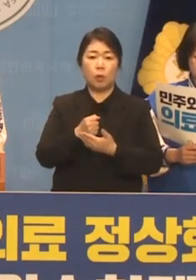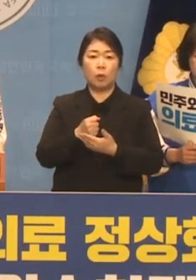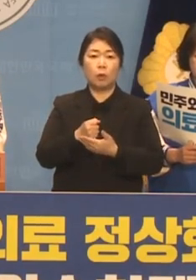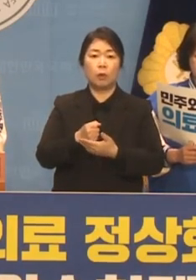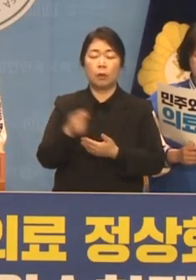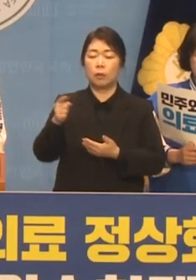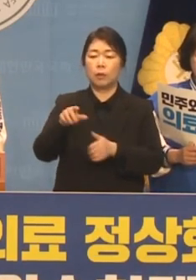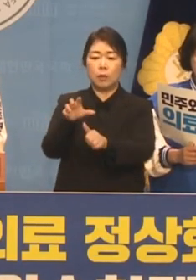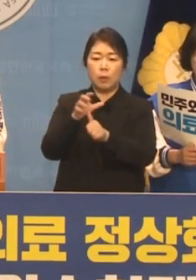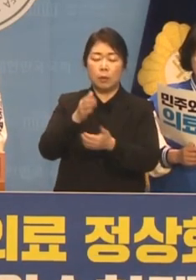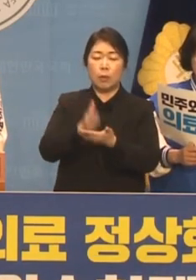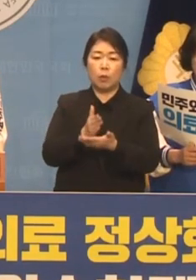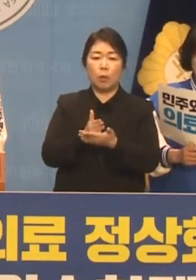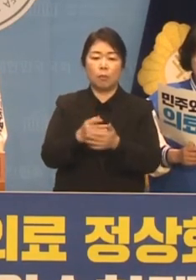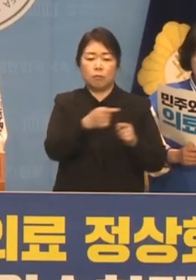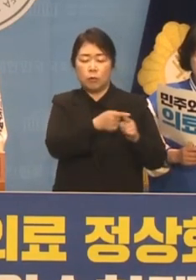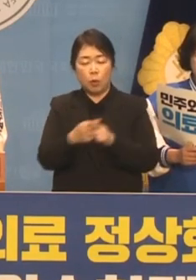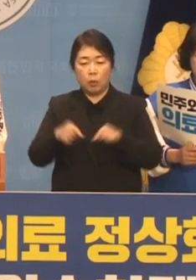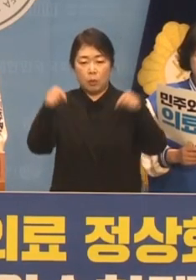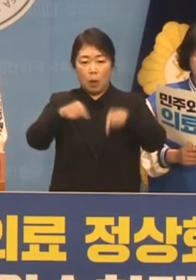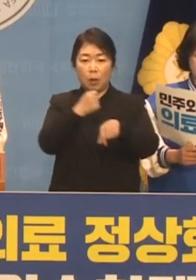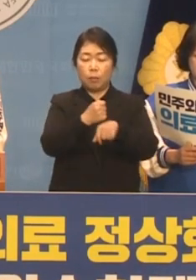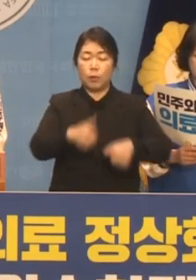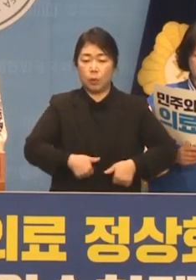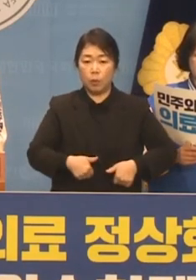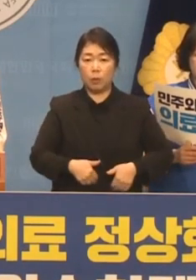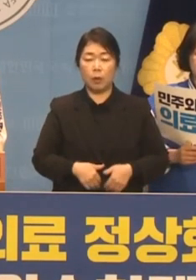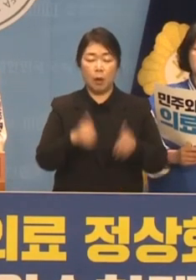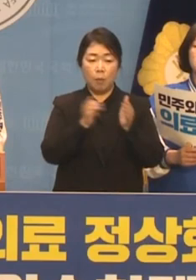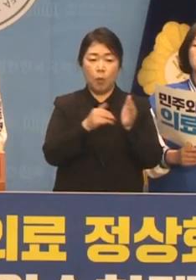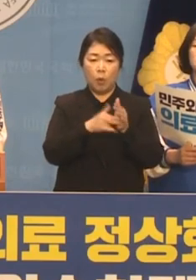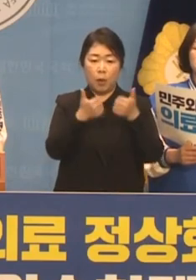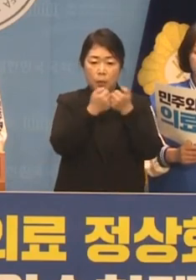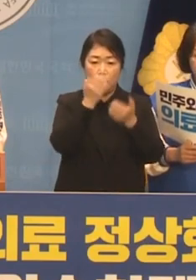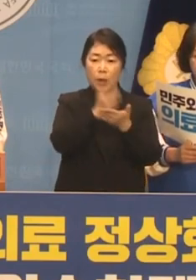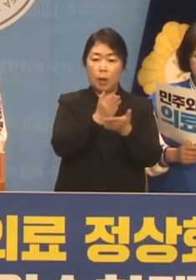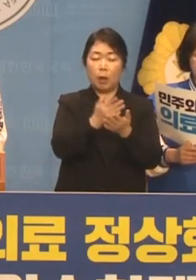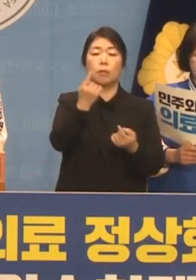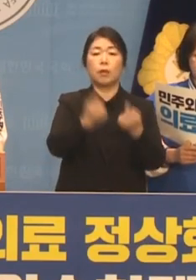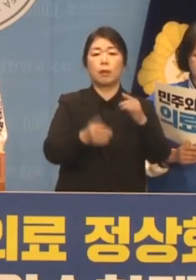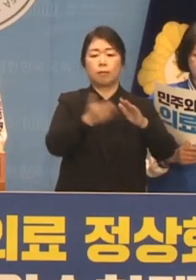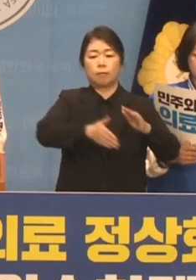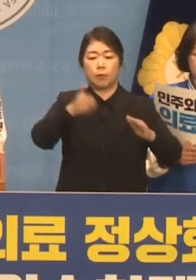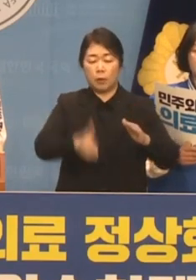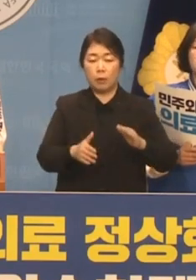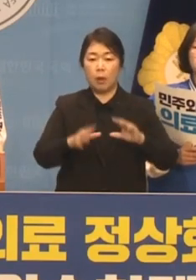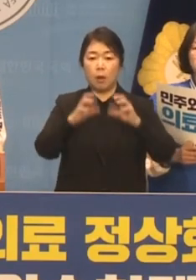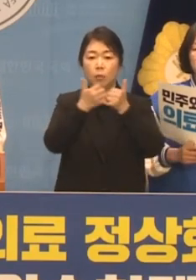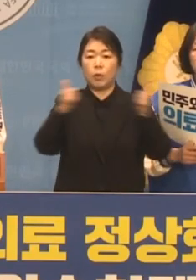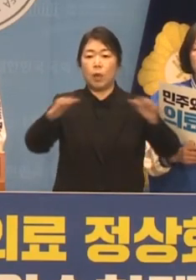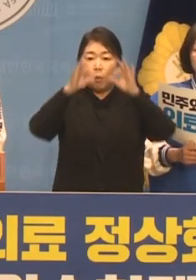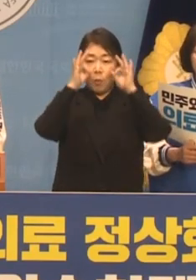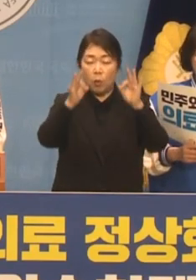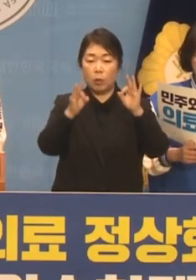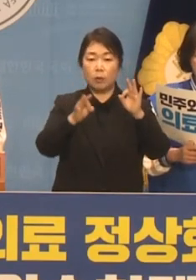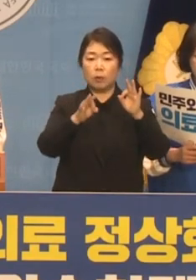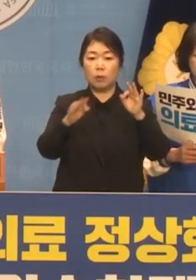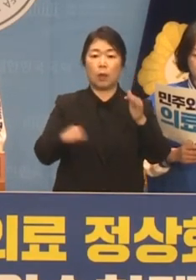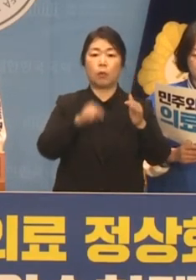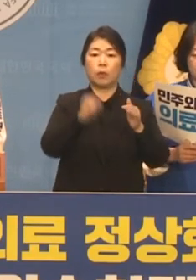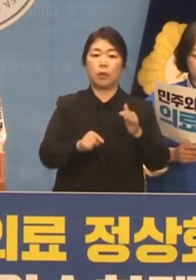임해야 합니다 밀실에서 진행되는 야합이 아니라 국민이 지켜보는 투명한 공론의